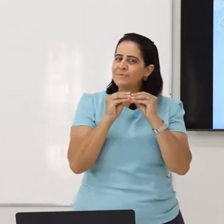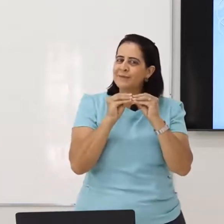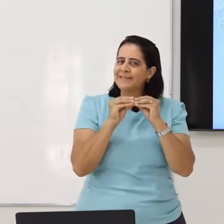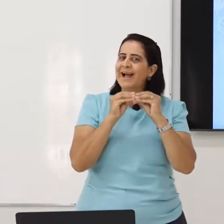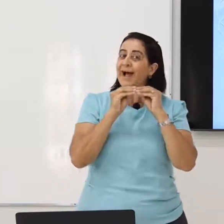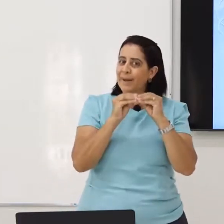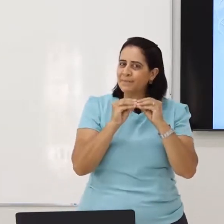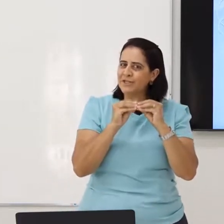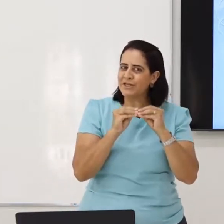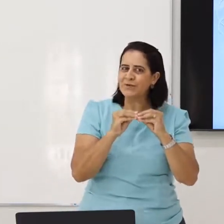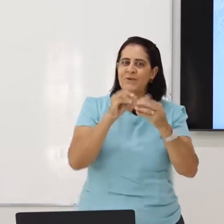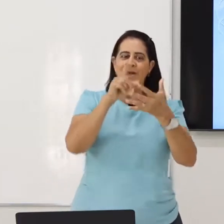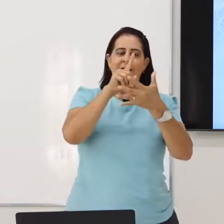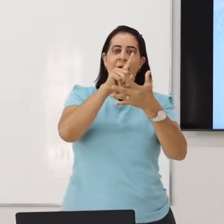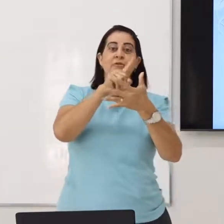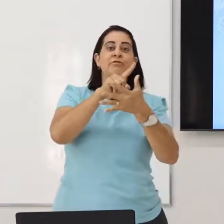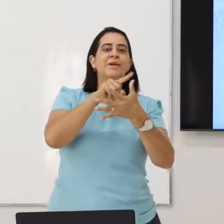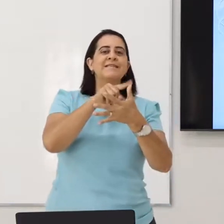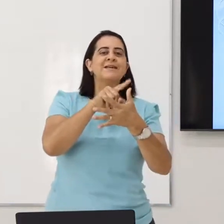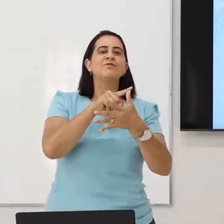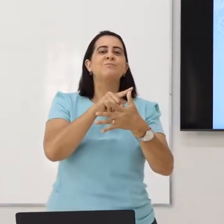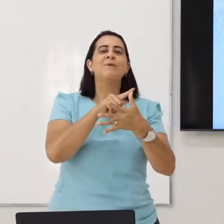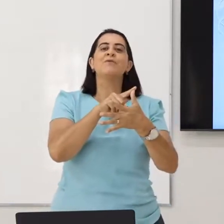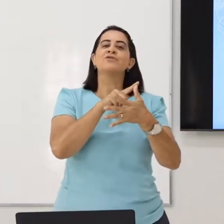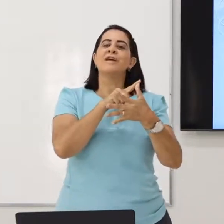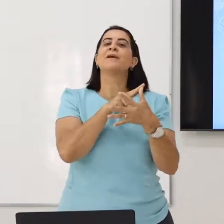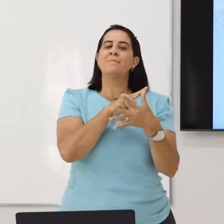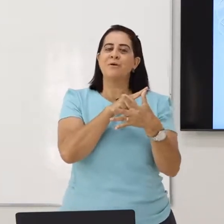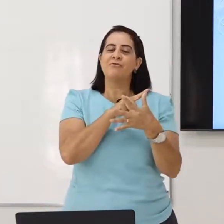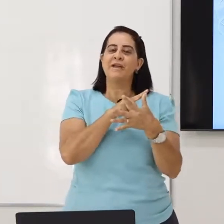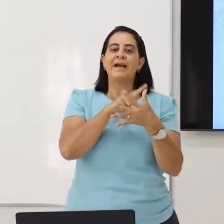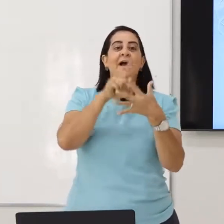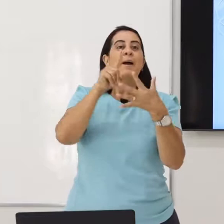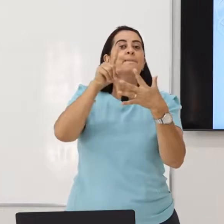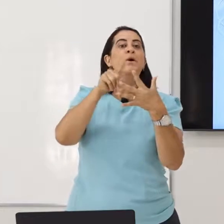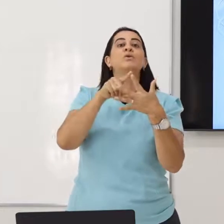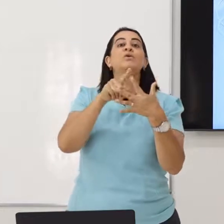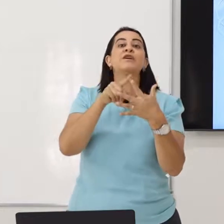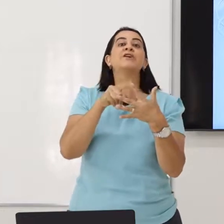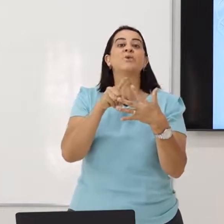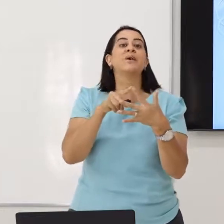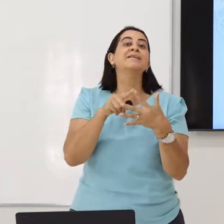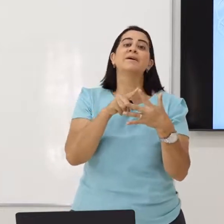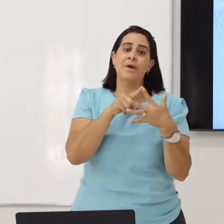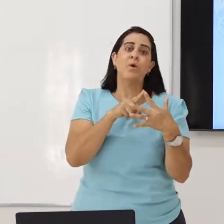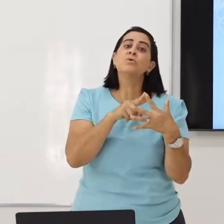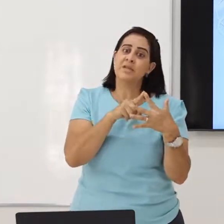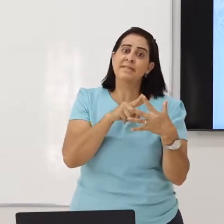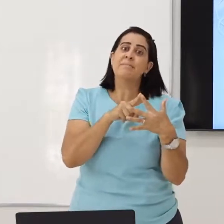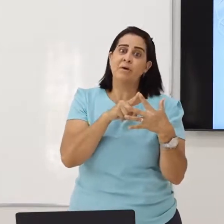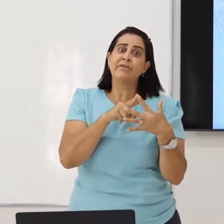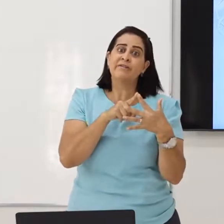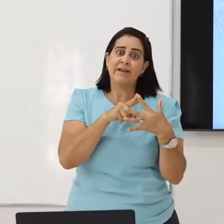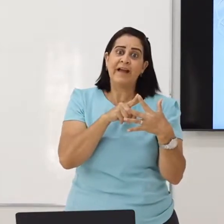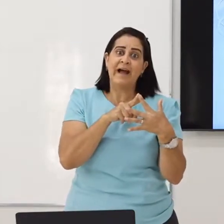resumida, rapidinho, configuração de mão é o jeito que a mão fica, ponto de articulação é onde essa mão vai